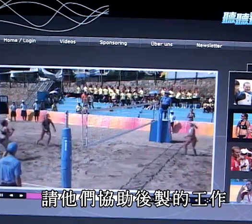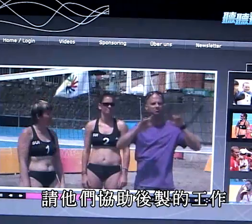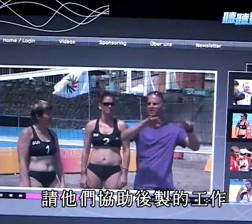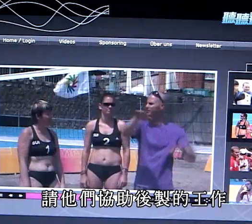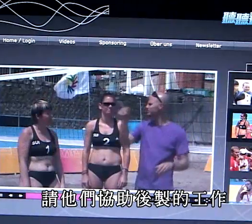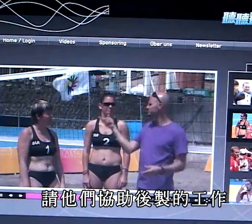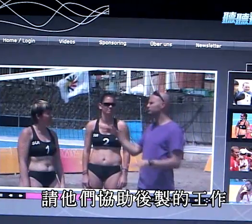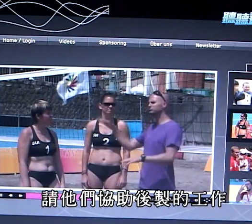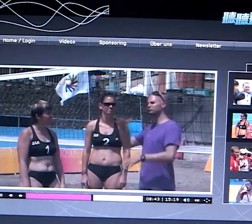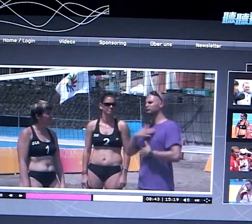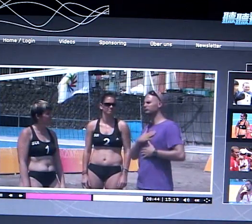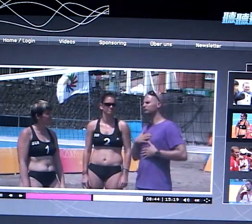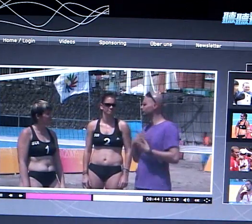的工作。